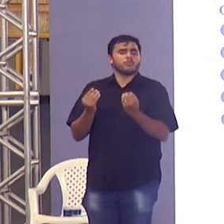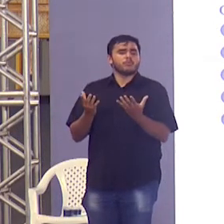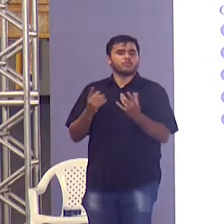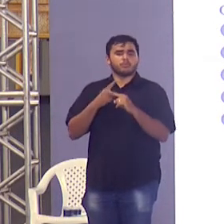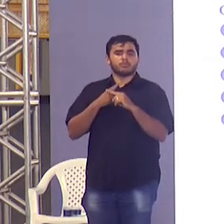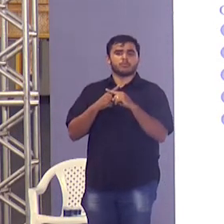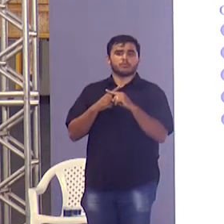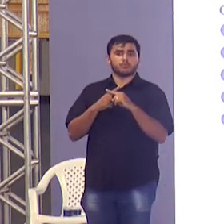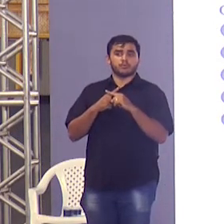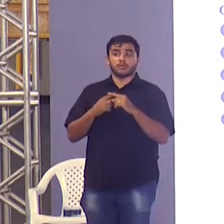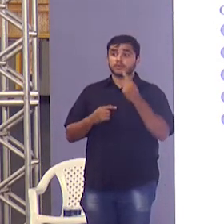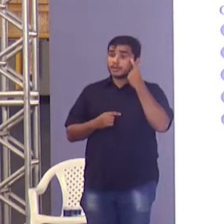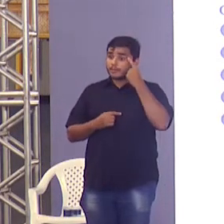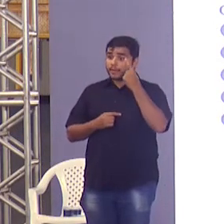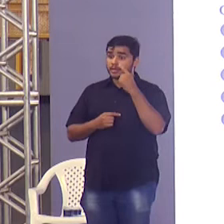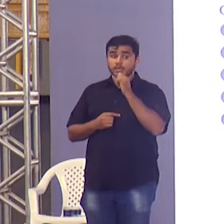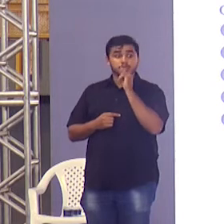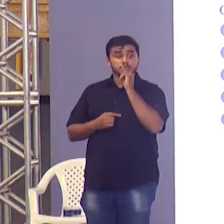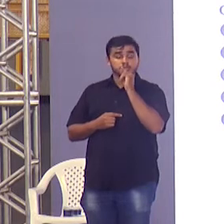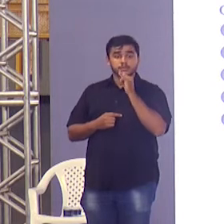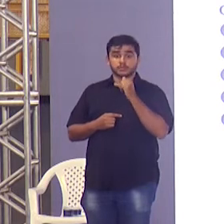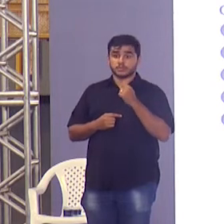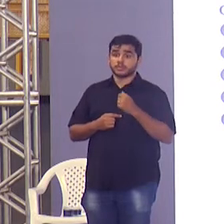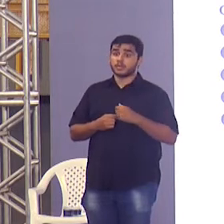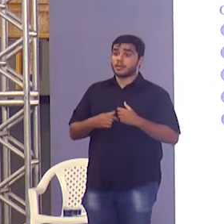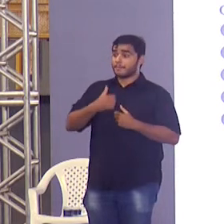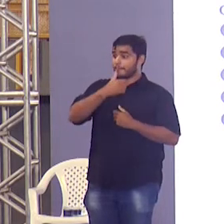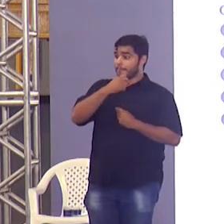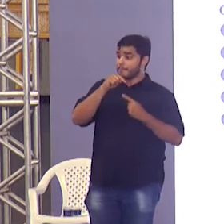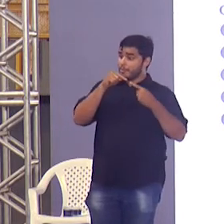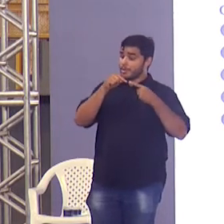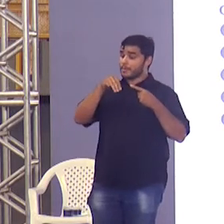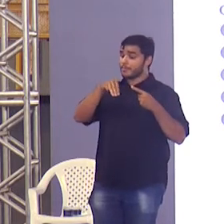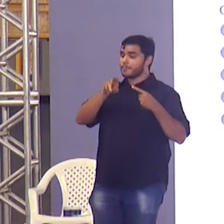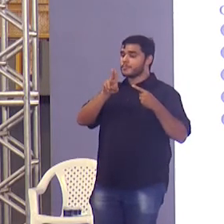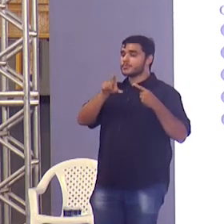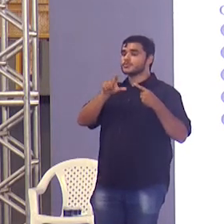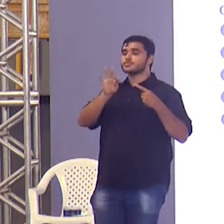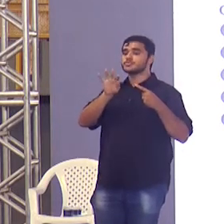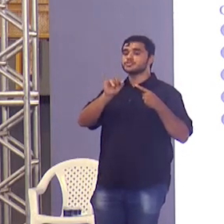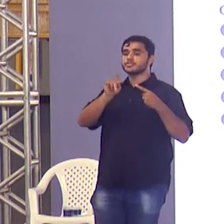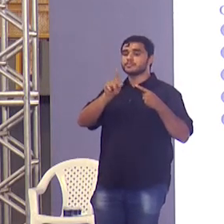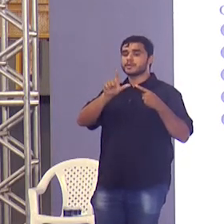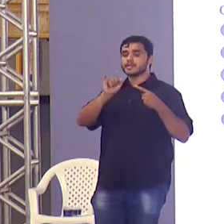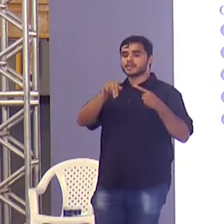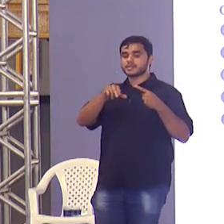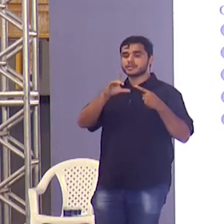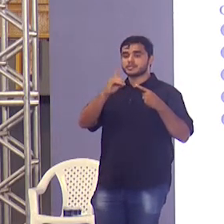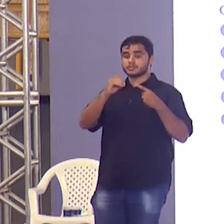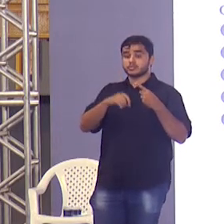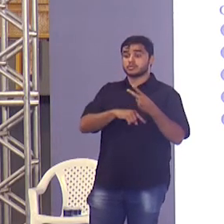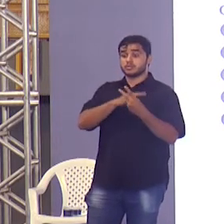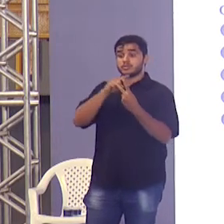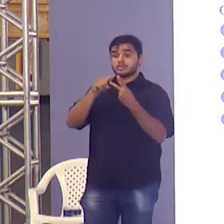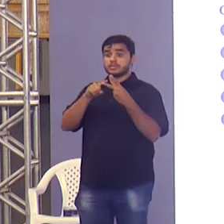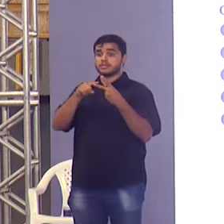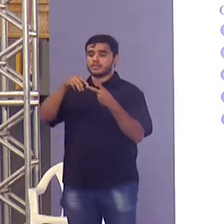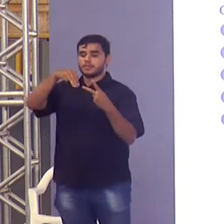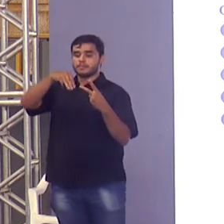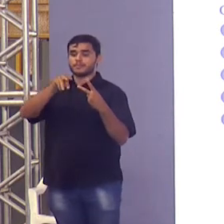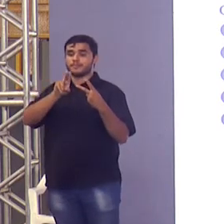é assim, ó. O primeiro cara é o multiplicando, o segundo é o multiplicador.